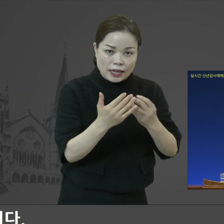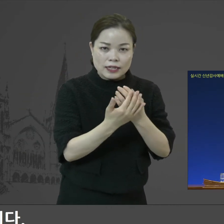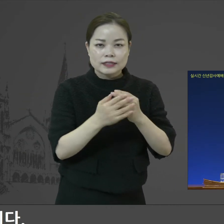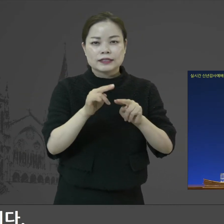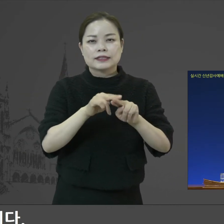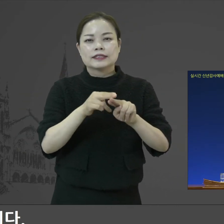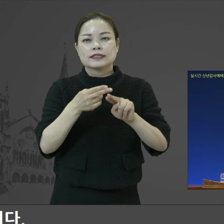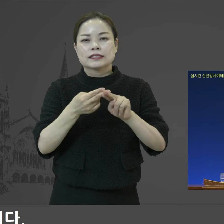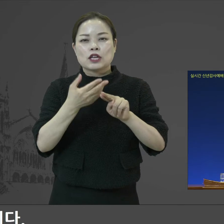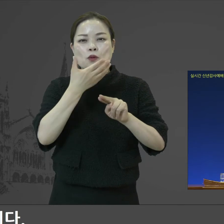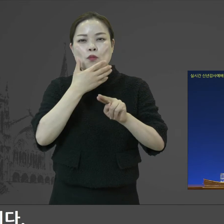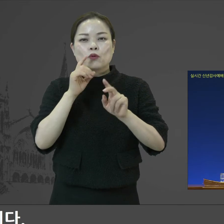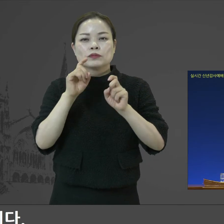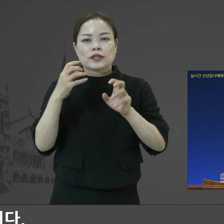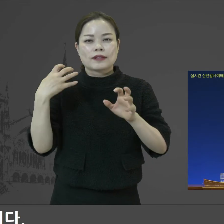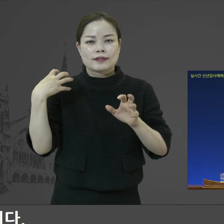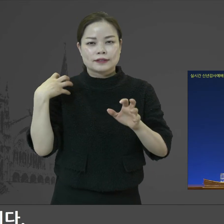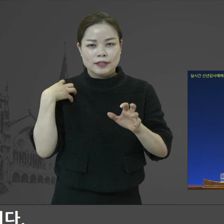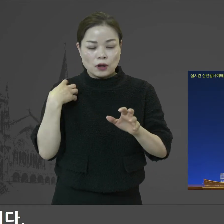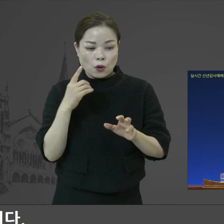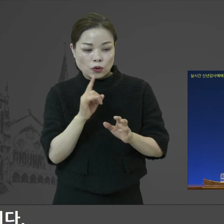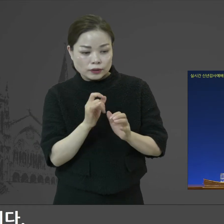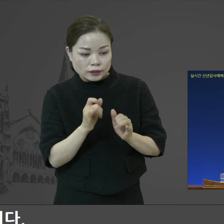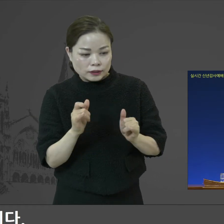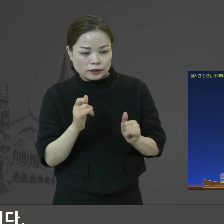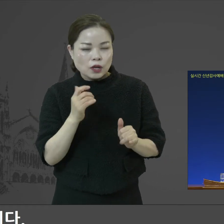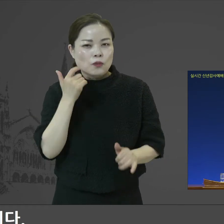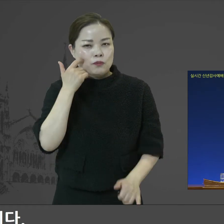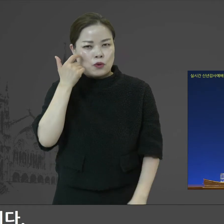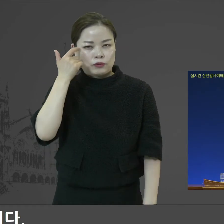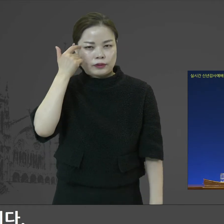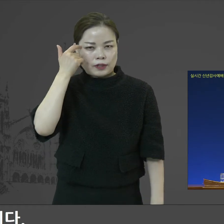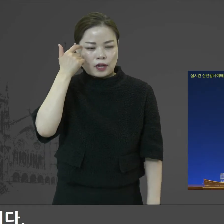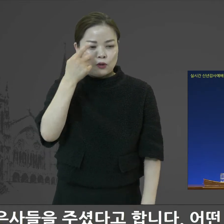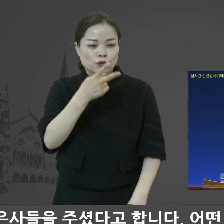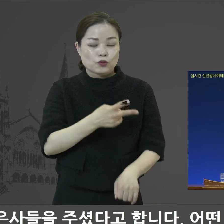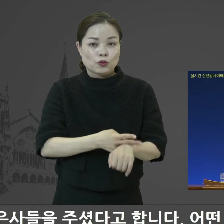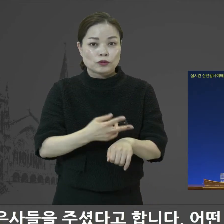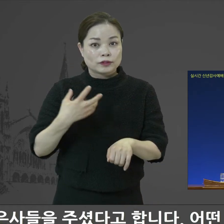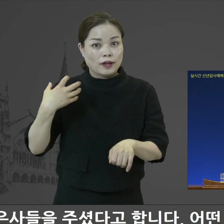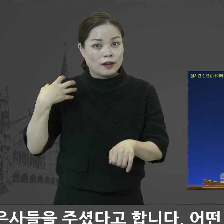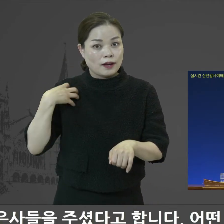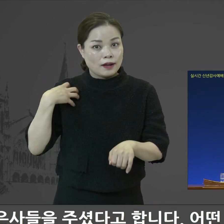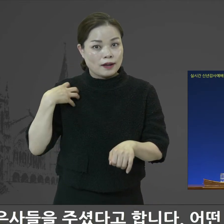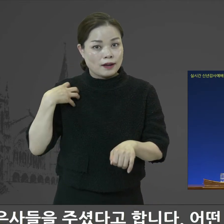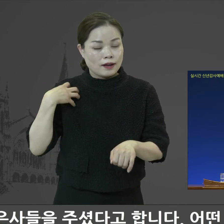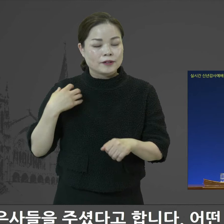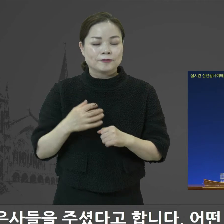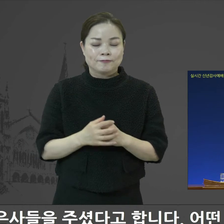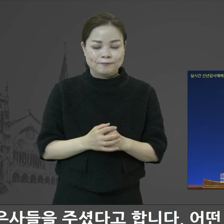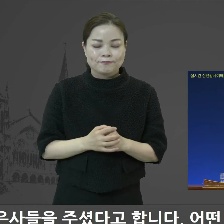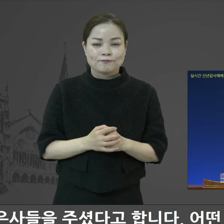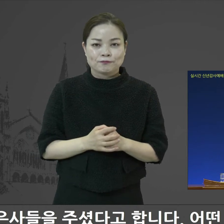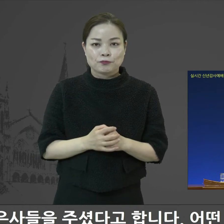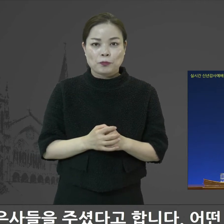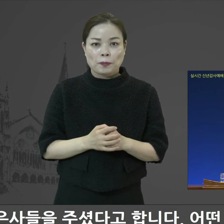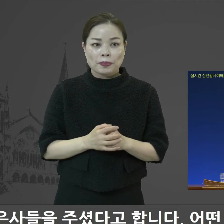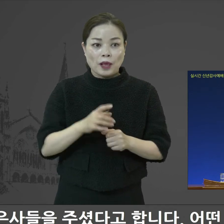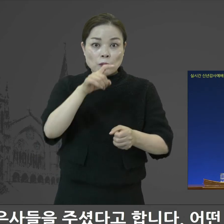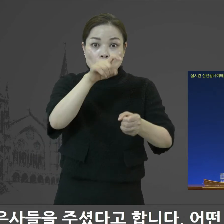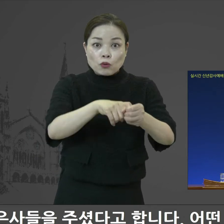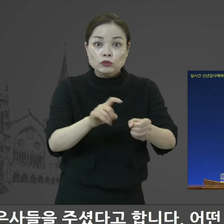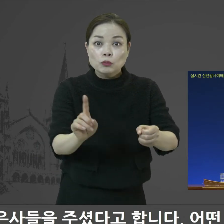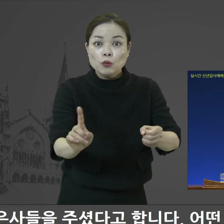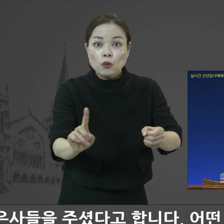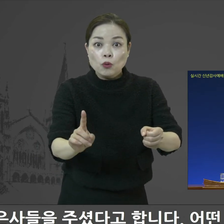어떤 사람은 복음 전하는 자로, 어떤 사람은 목사와 교사로 삼으셨는데 그 목적이